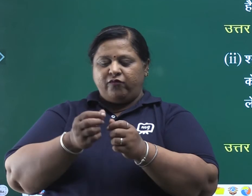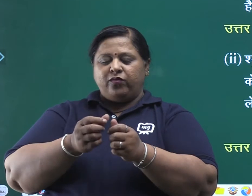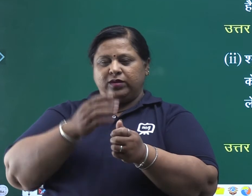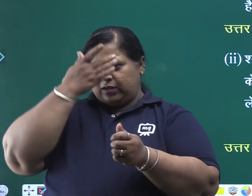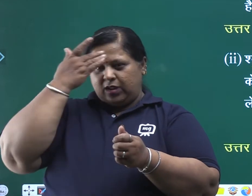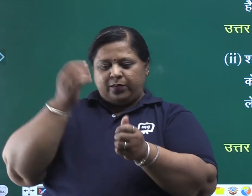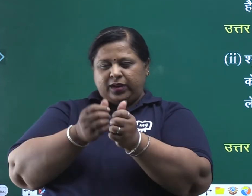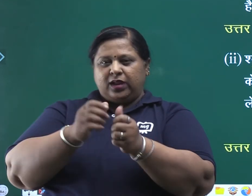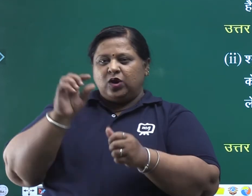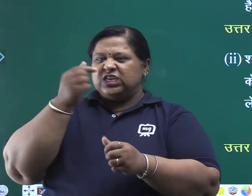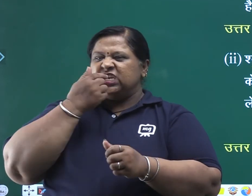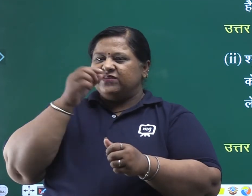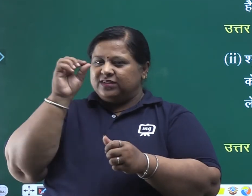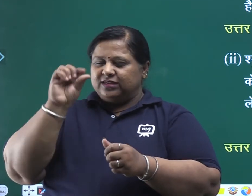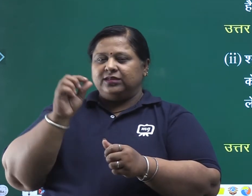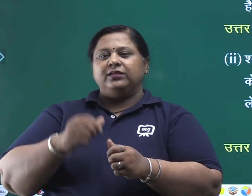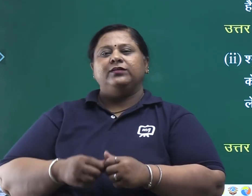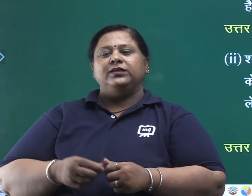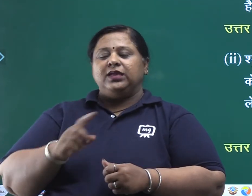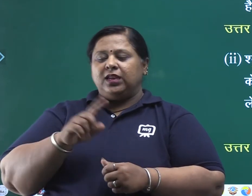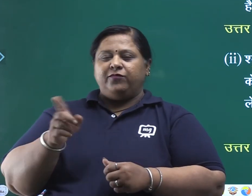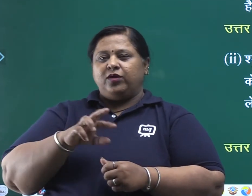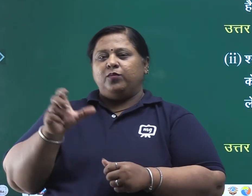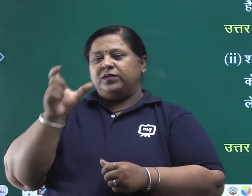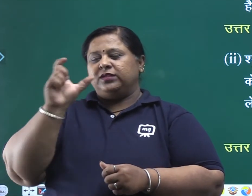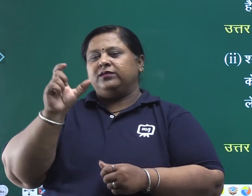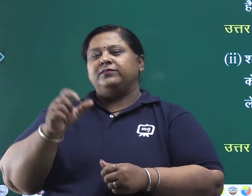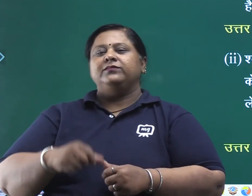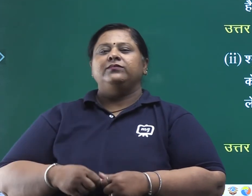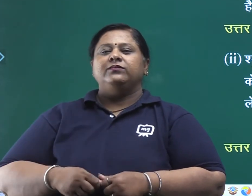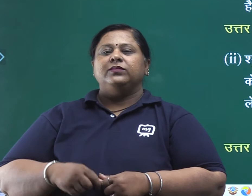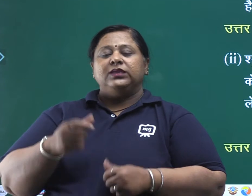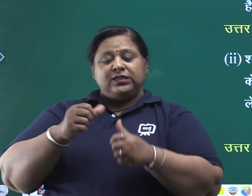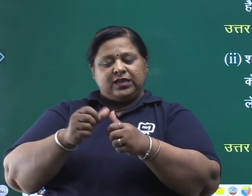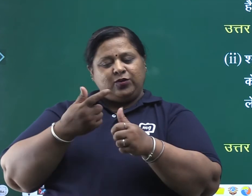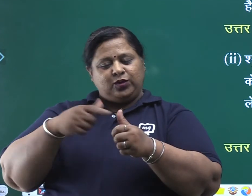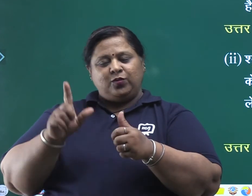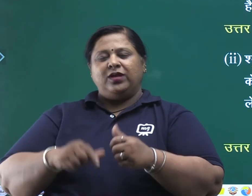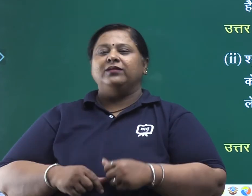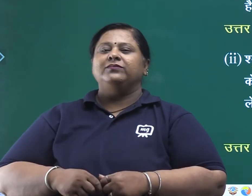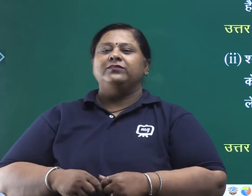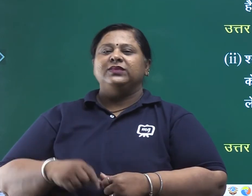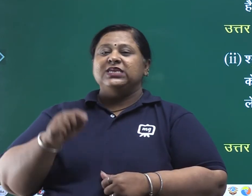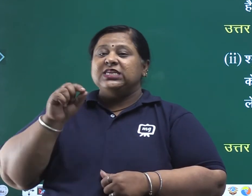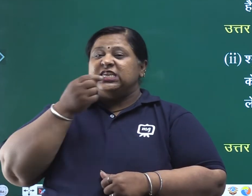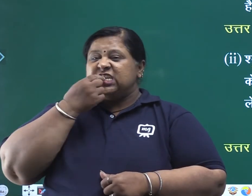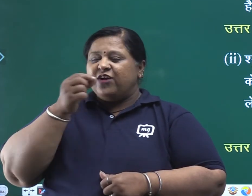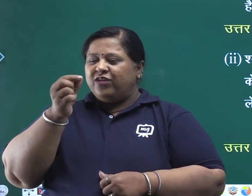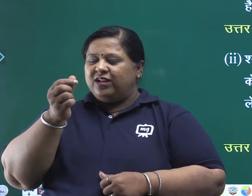और चावल, इन विकल्पों में से सही उत्तर होगा